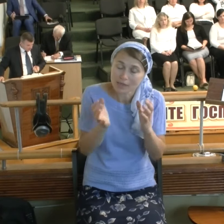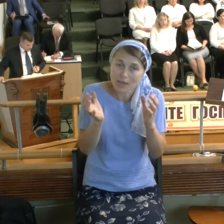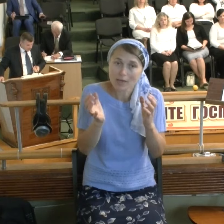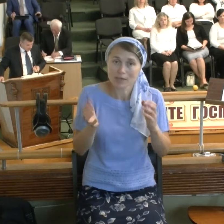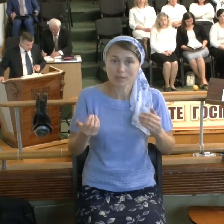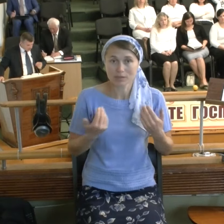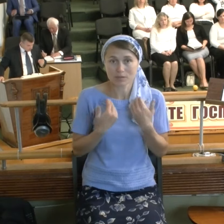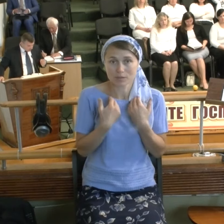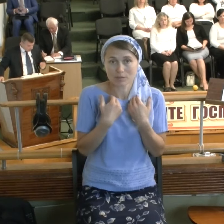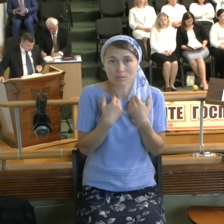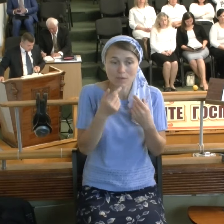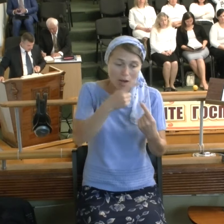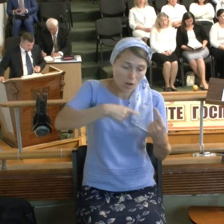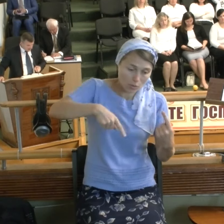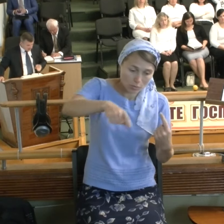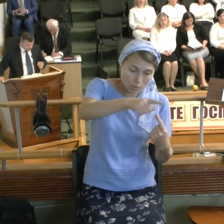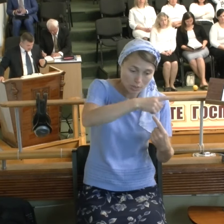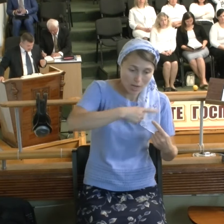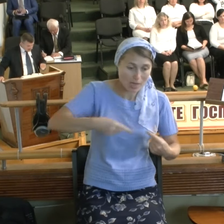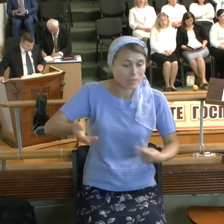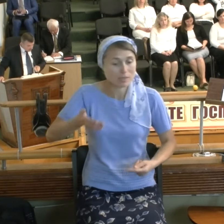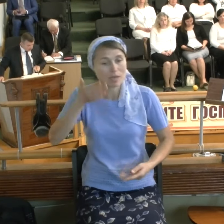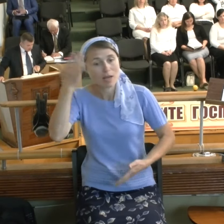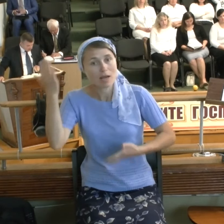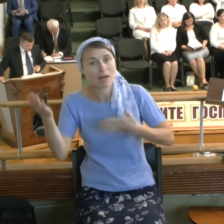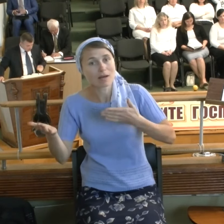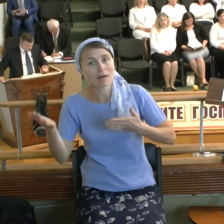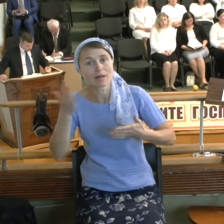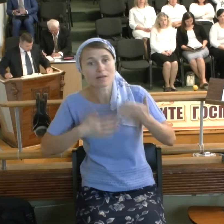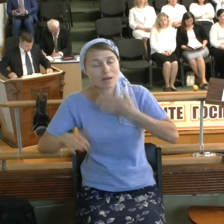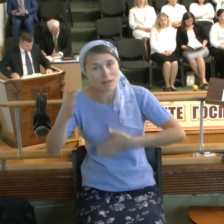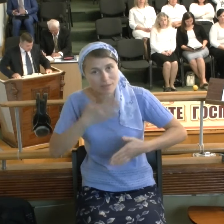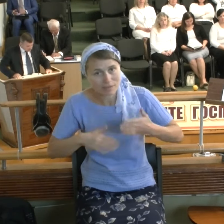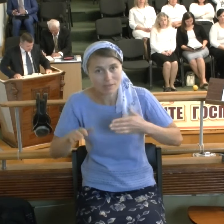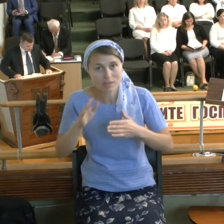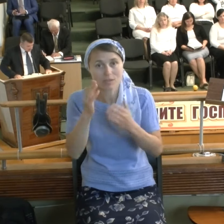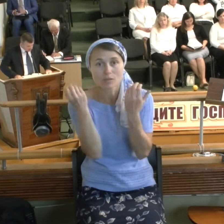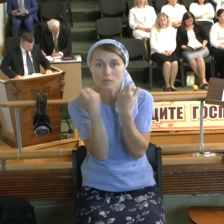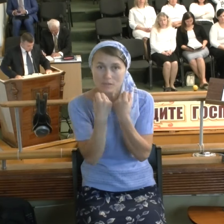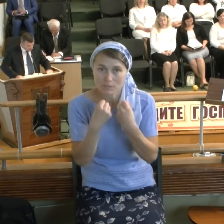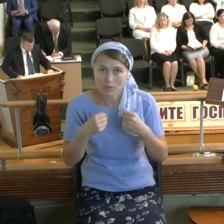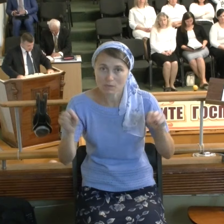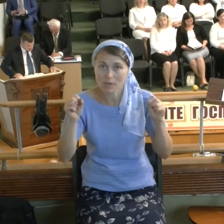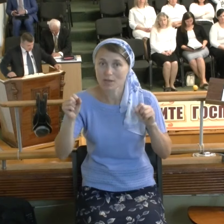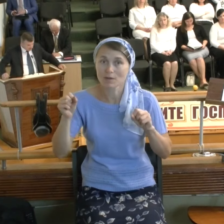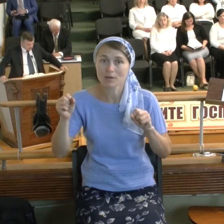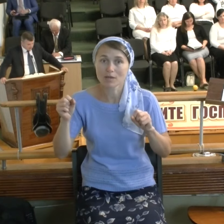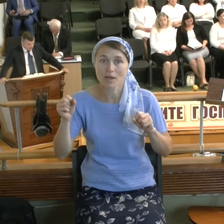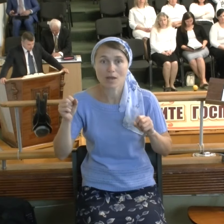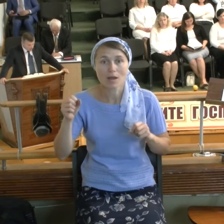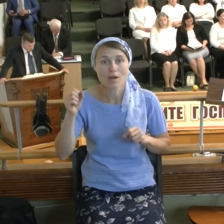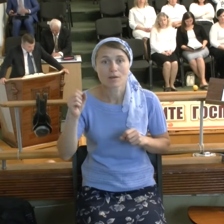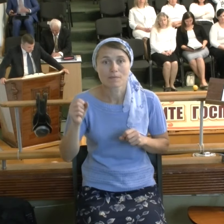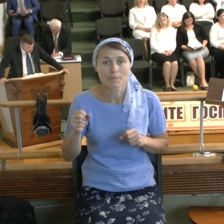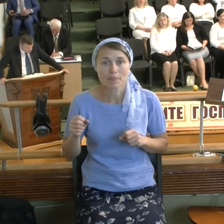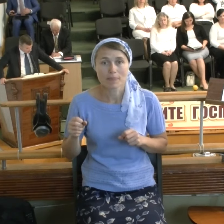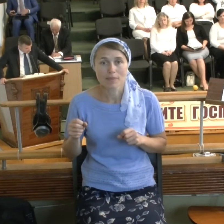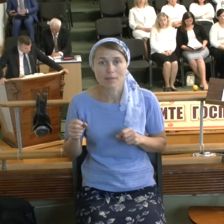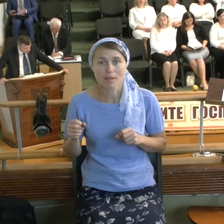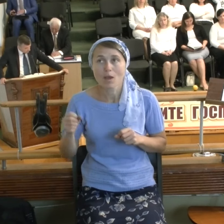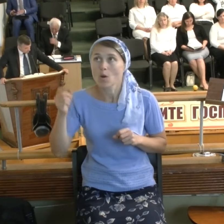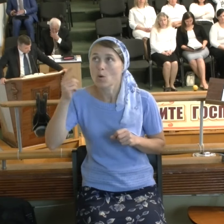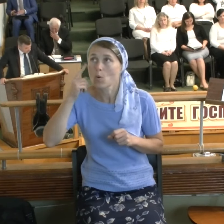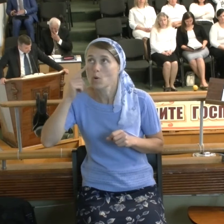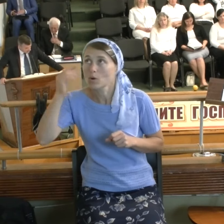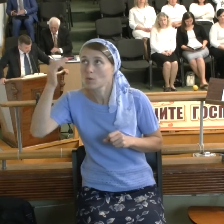избавления. Вразумлю тебя, наставлю тебя на путь, по которому тебе идти, буду руководить тебя, око мое